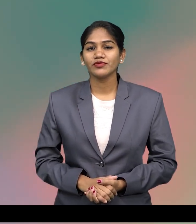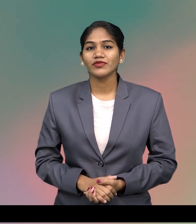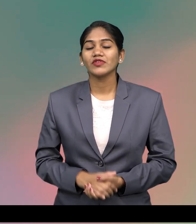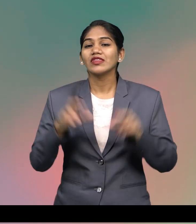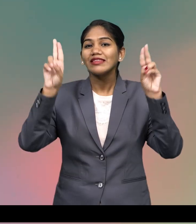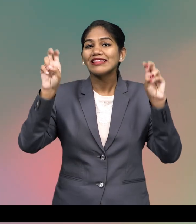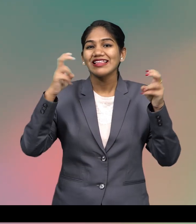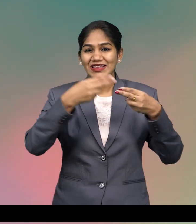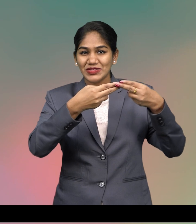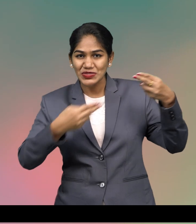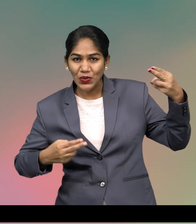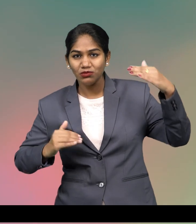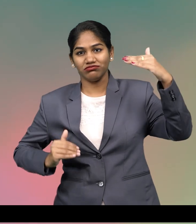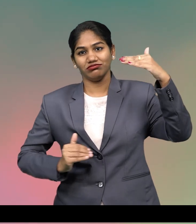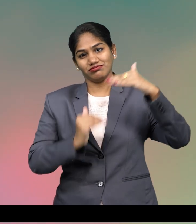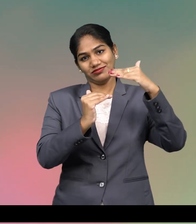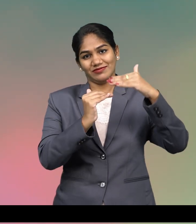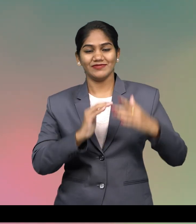ముగింపు.